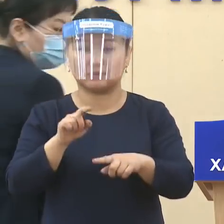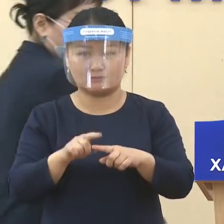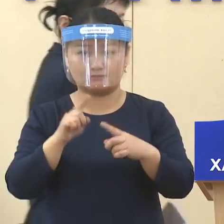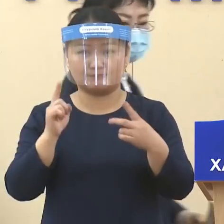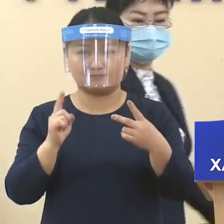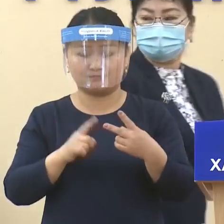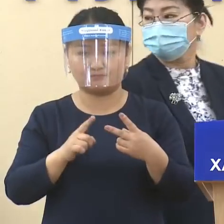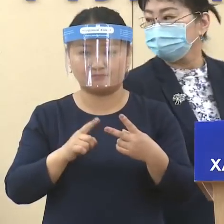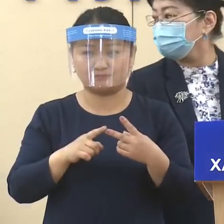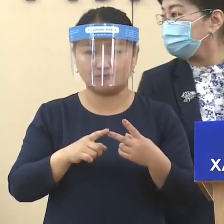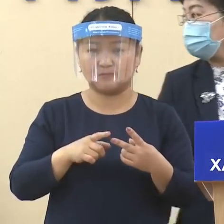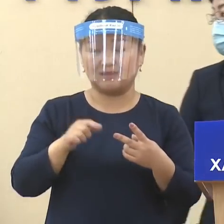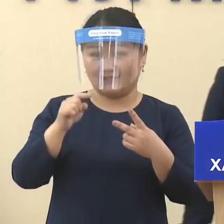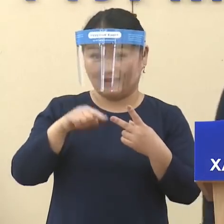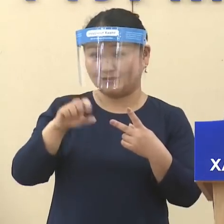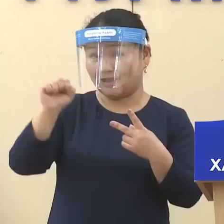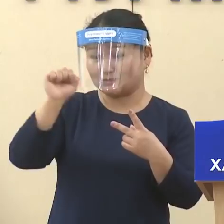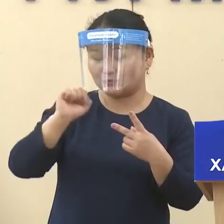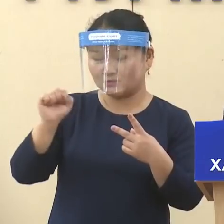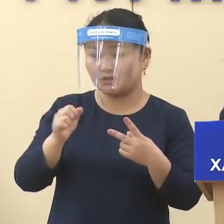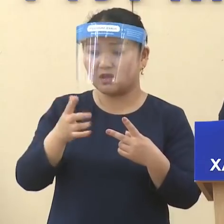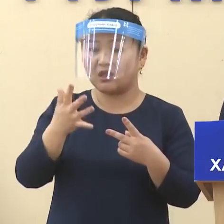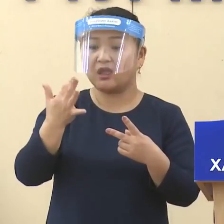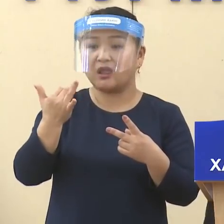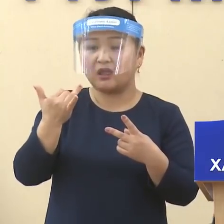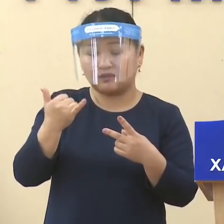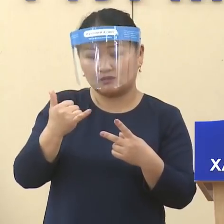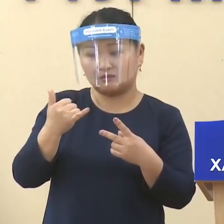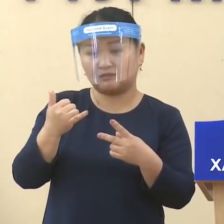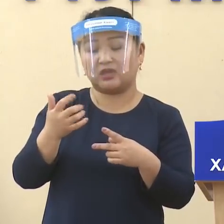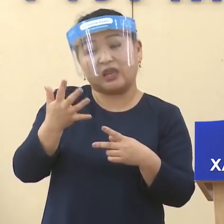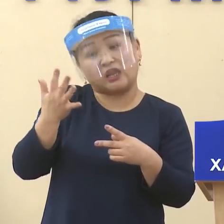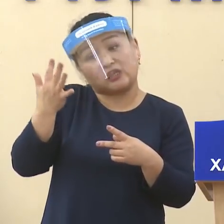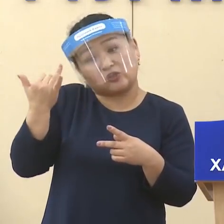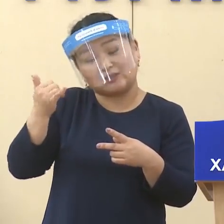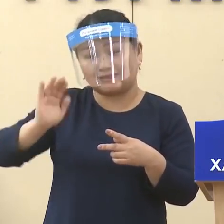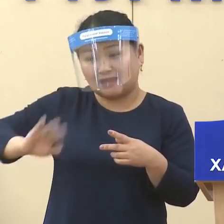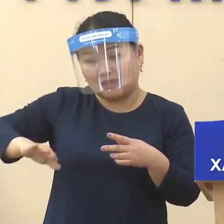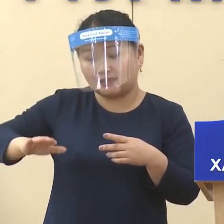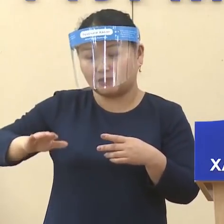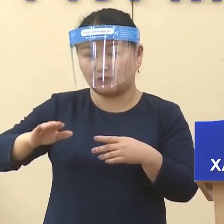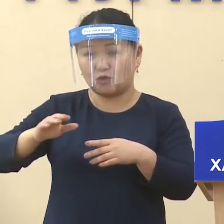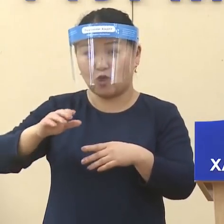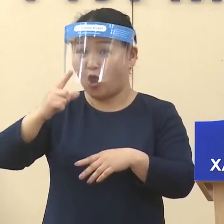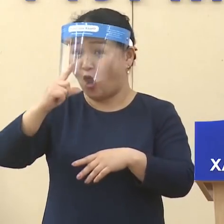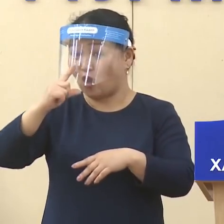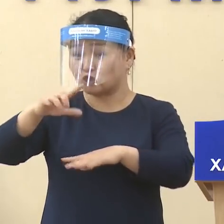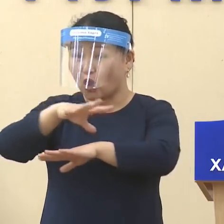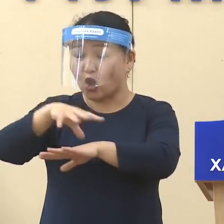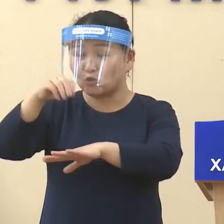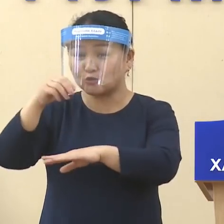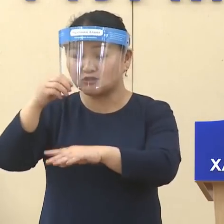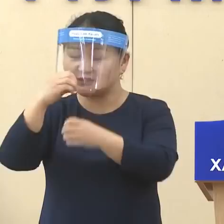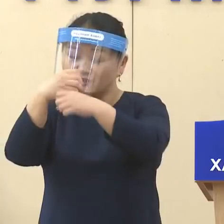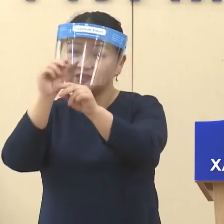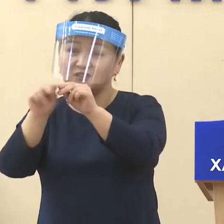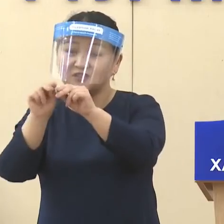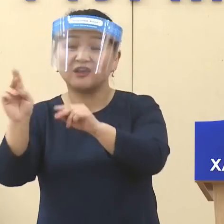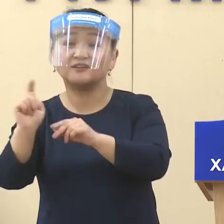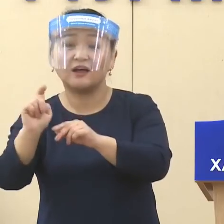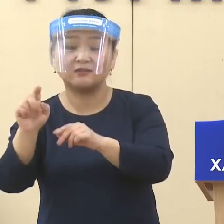дахиад чадвар болон 2 хоногийн шинжилгээ хийх нь. За манай тусгаарлах байранд байгаа иргэд